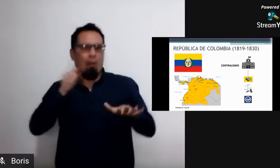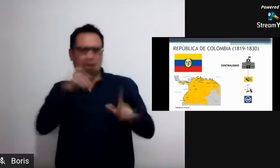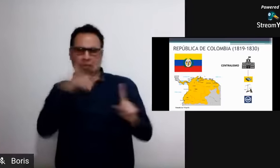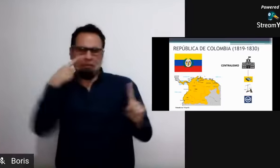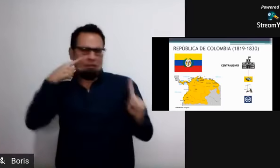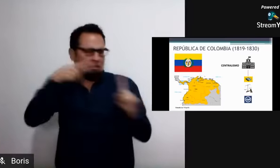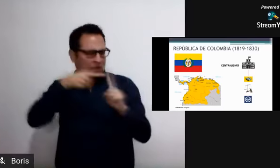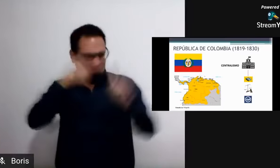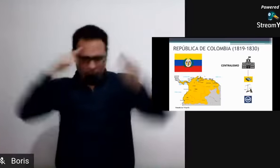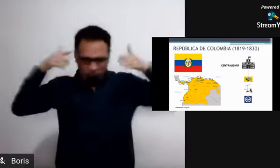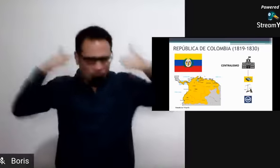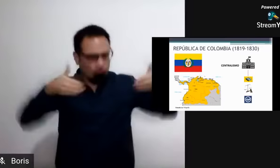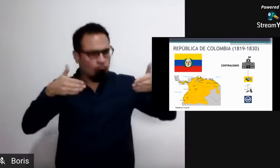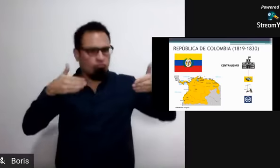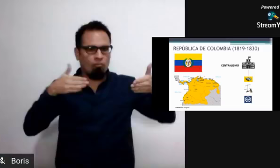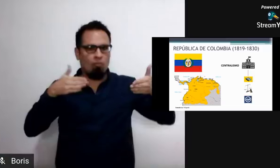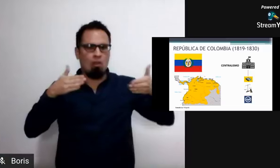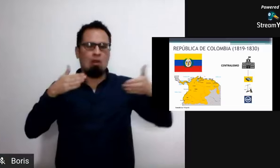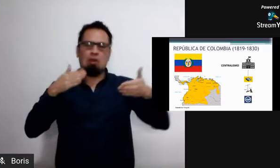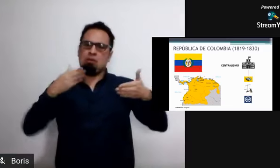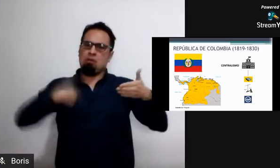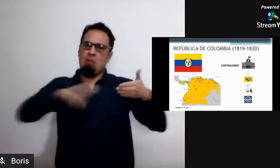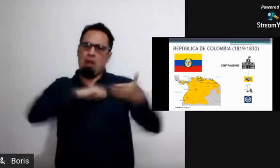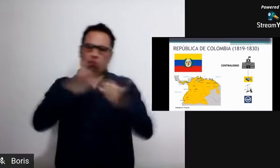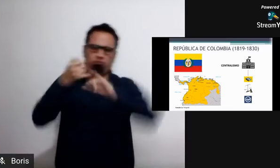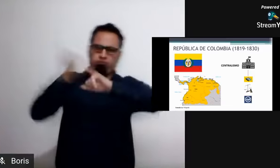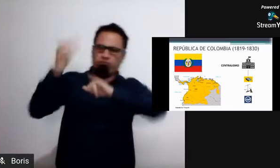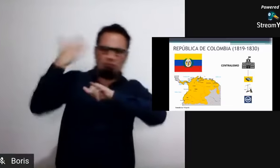Bolívar y su vicepresidente era el general Santander.